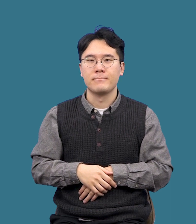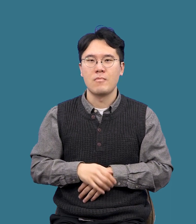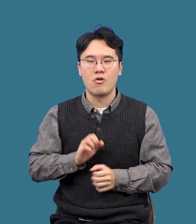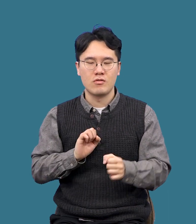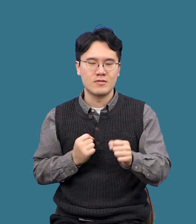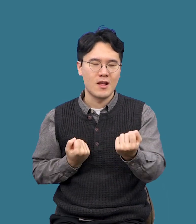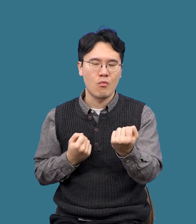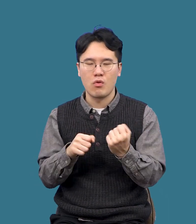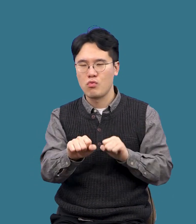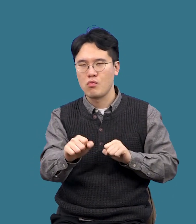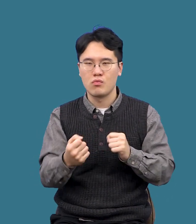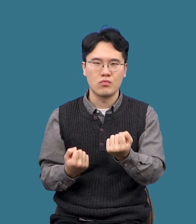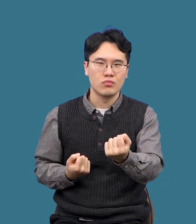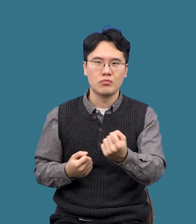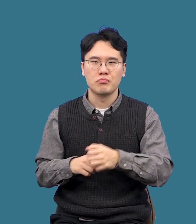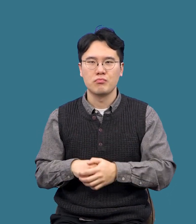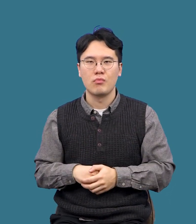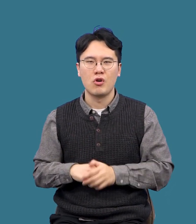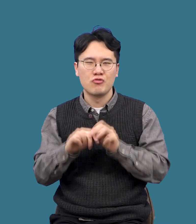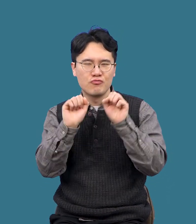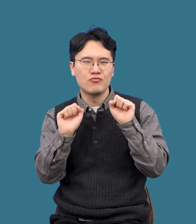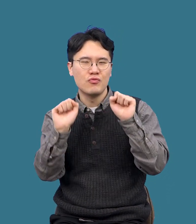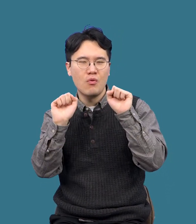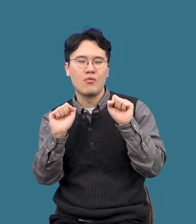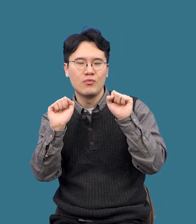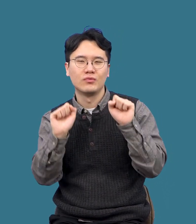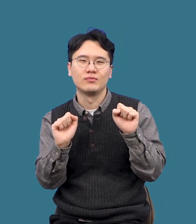태권도 훈련도 받고 스포츠 훈련도 받고.